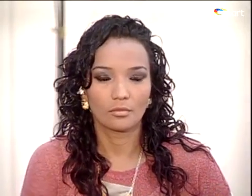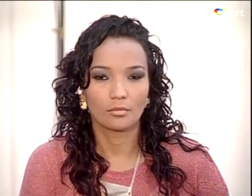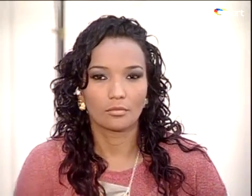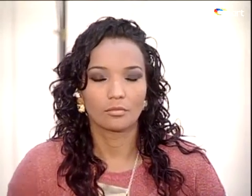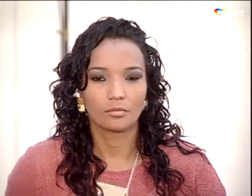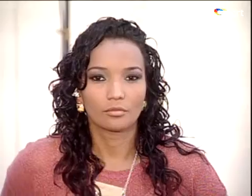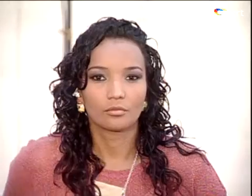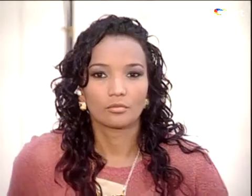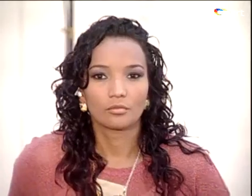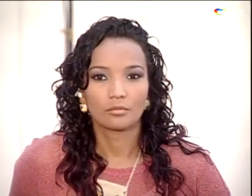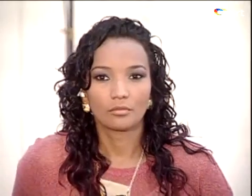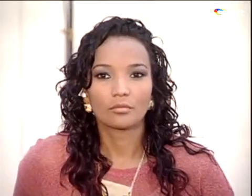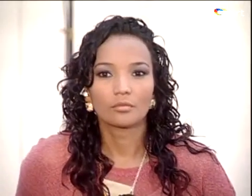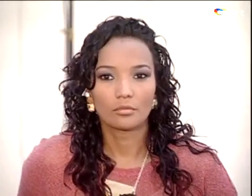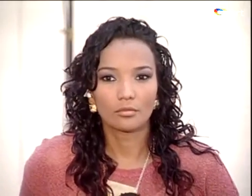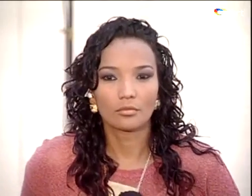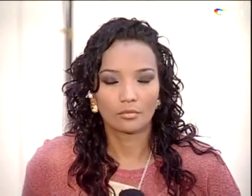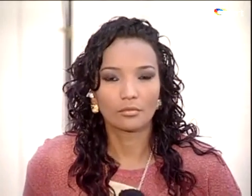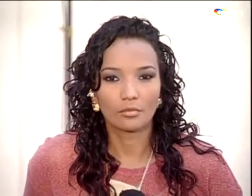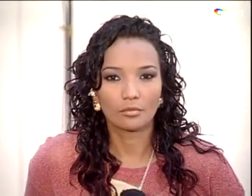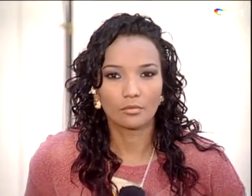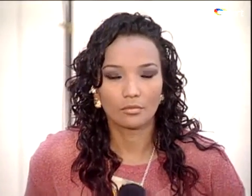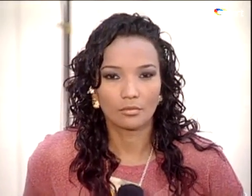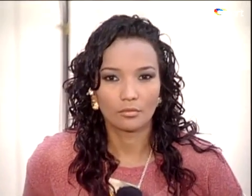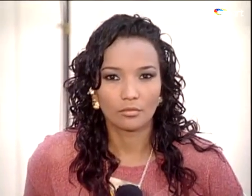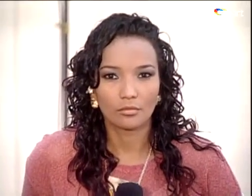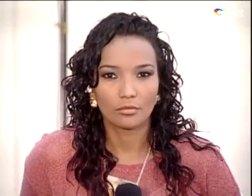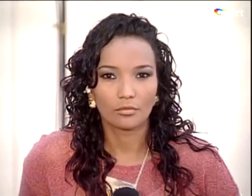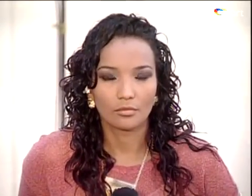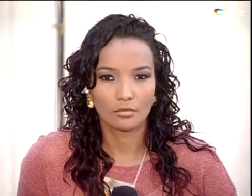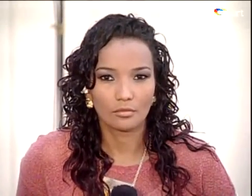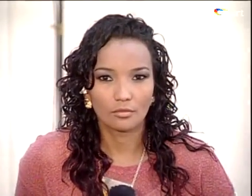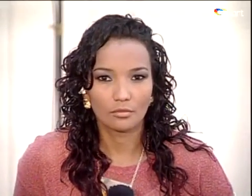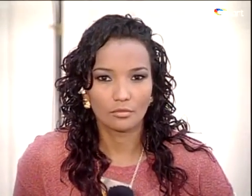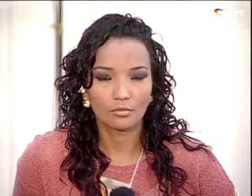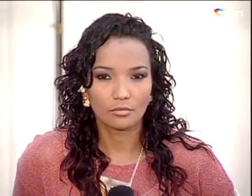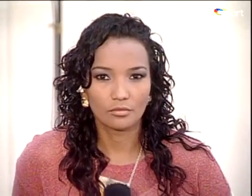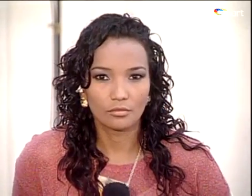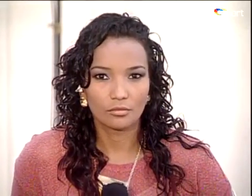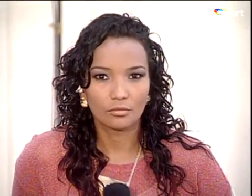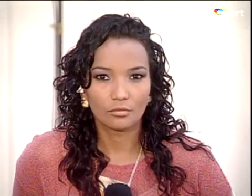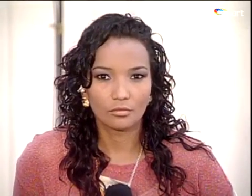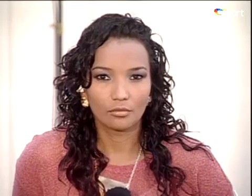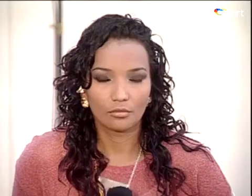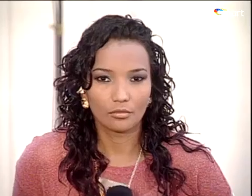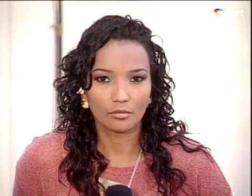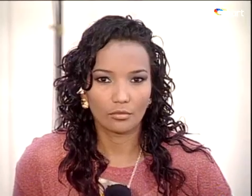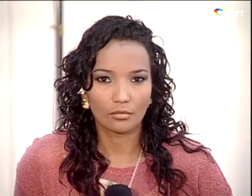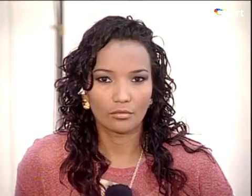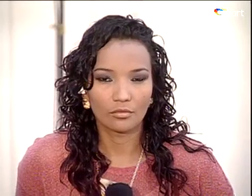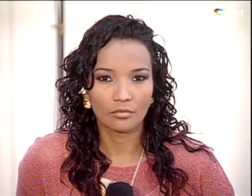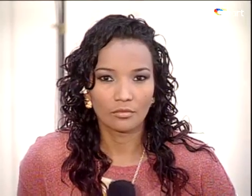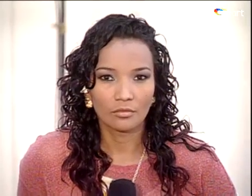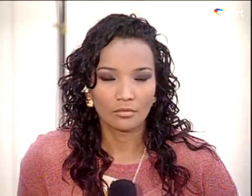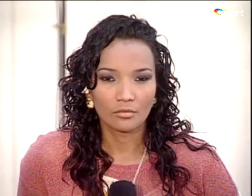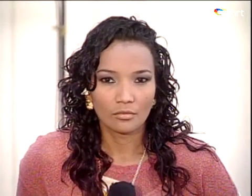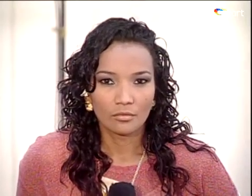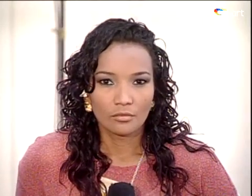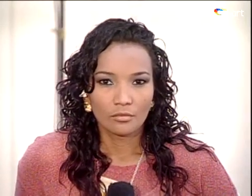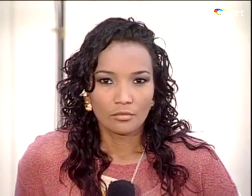el señor Ministro de Salud, don Fernando Yorca, y don Marvin Carvajal, el Director Jurídico de la